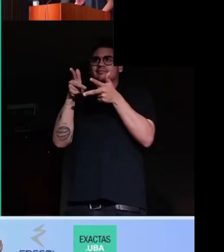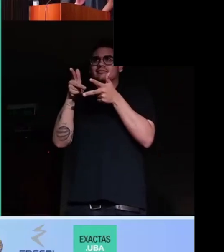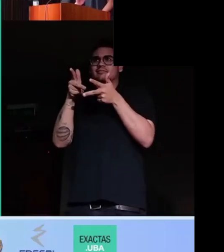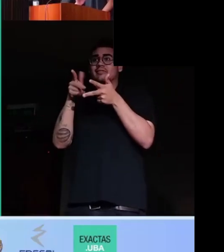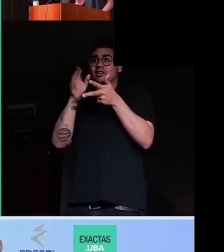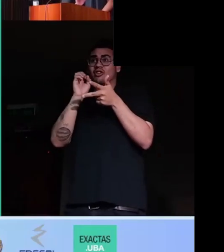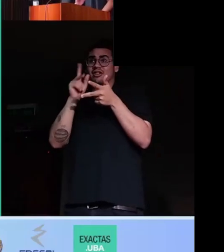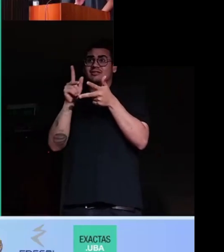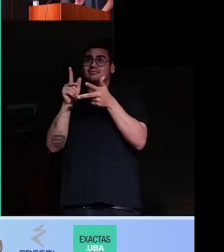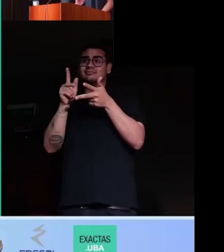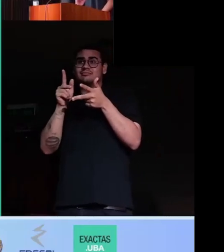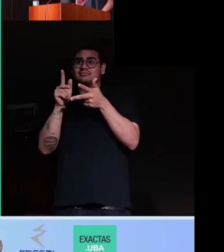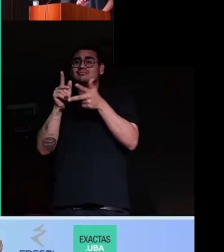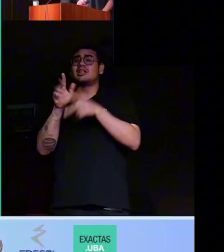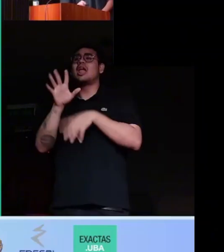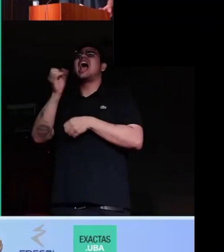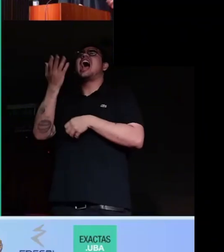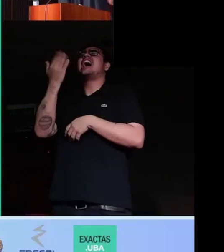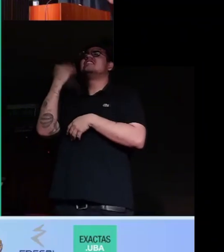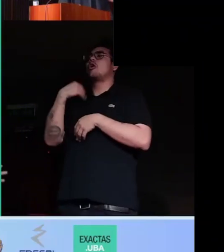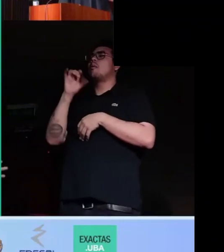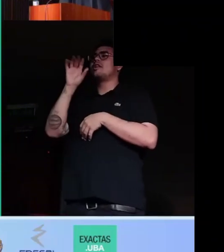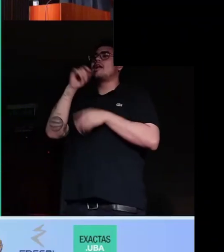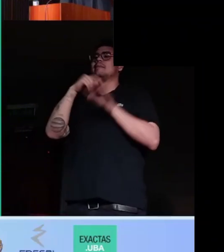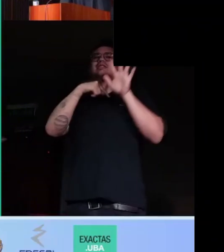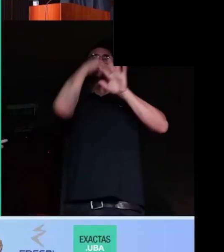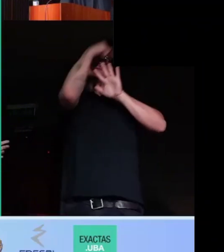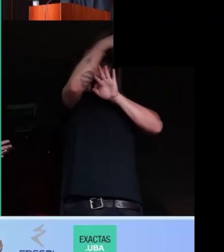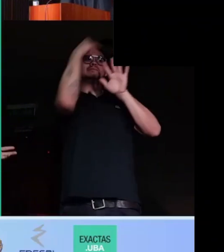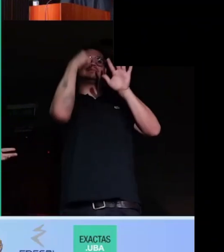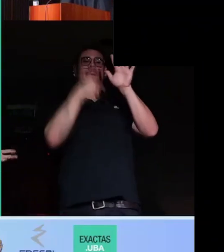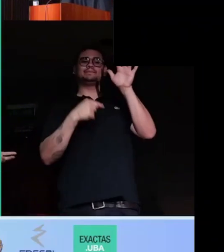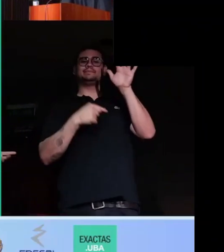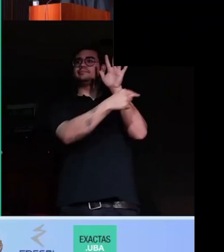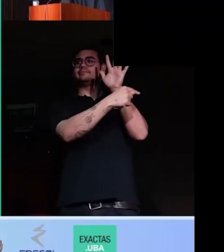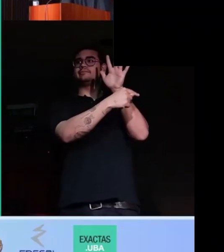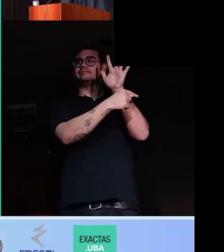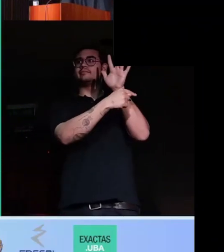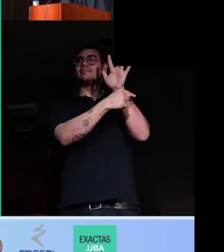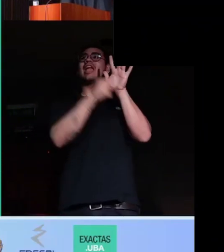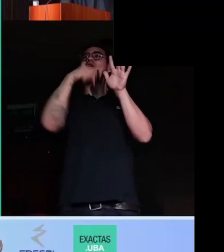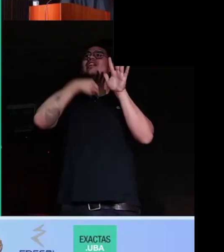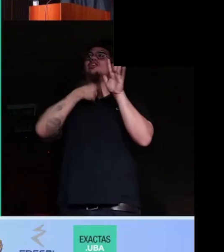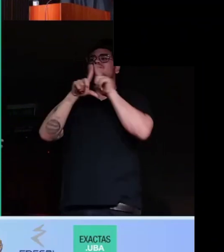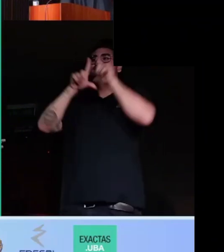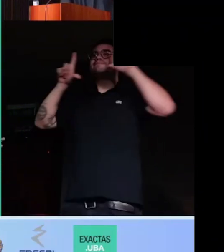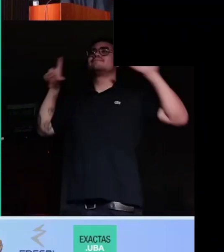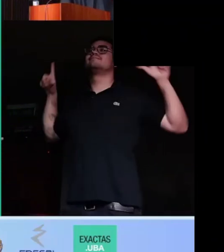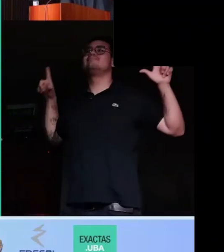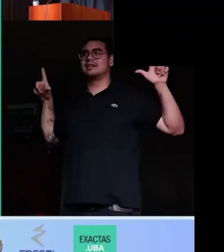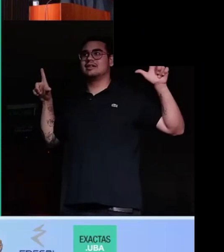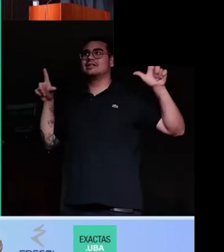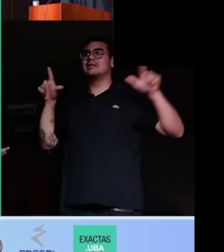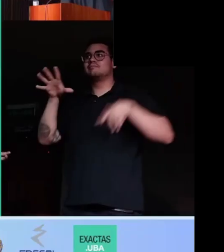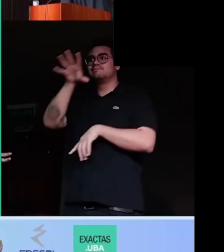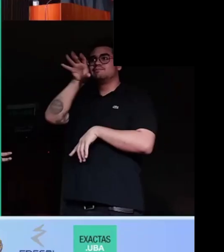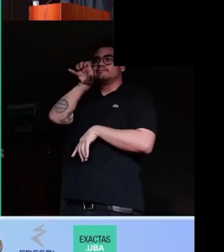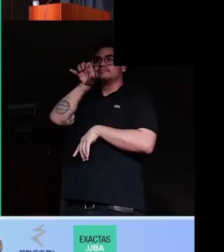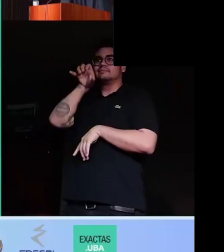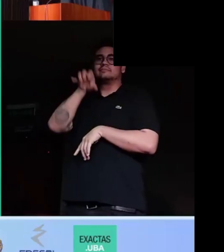Bien, en este caso le muestro un GIF de lo que más o menos le estoy